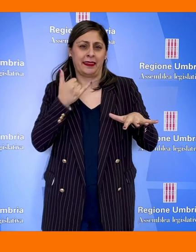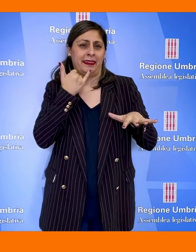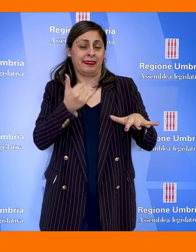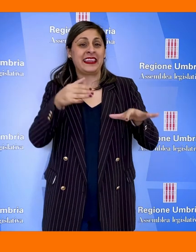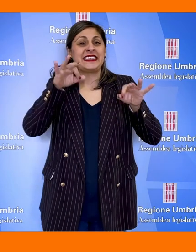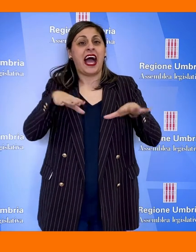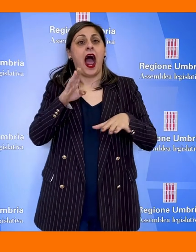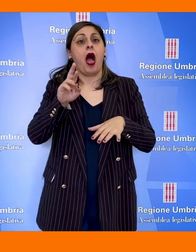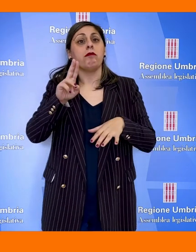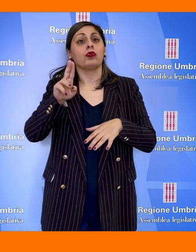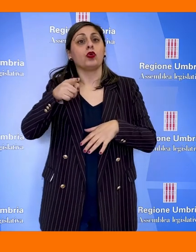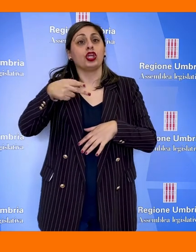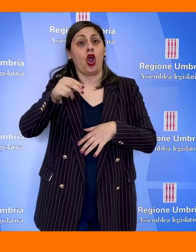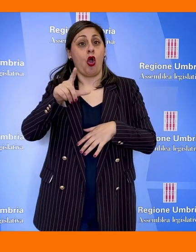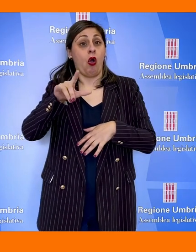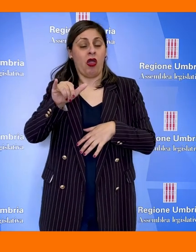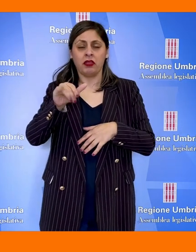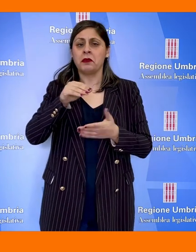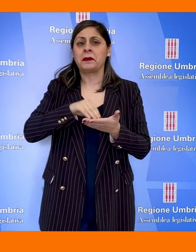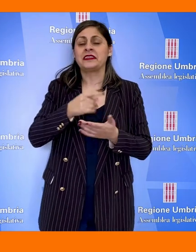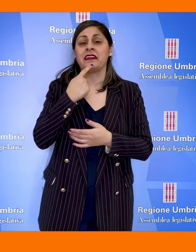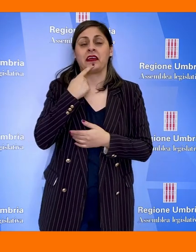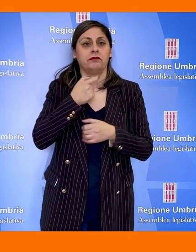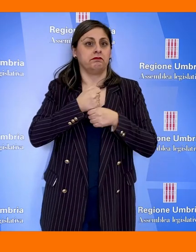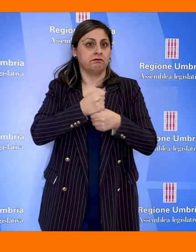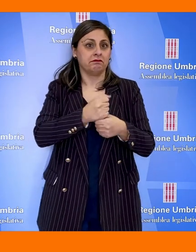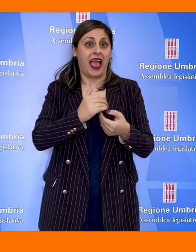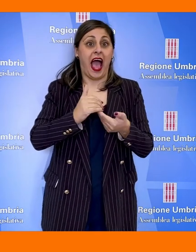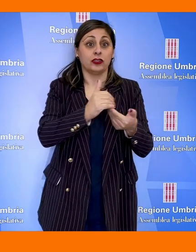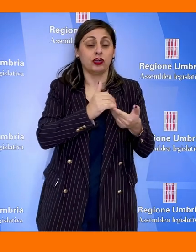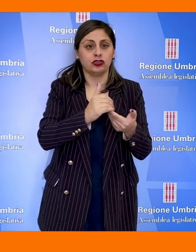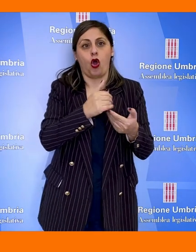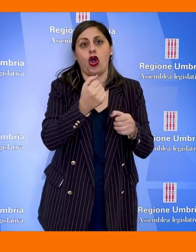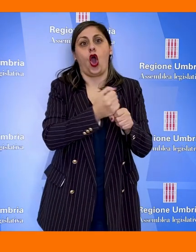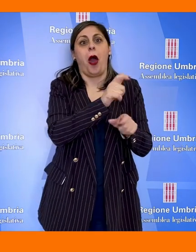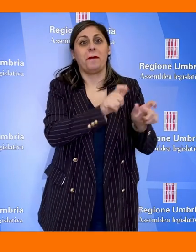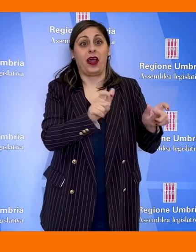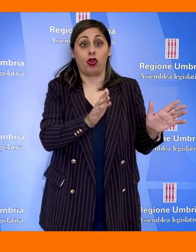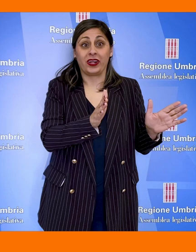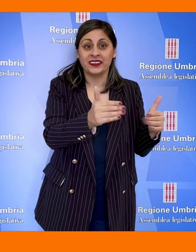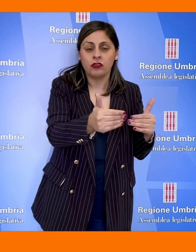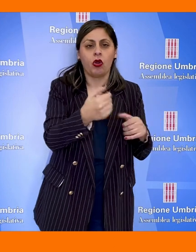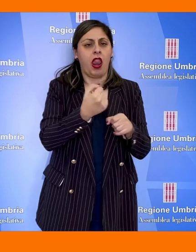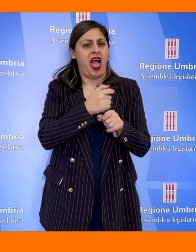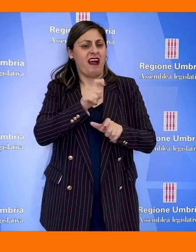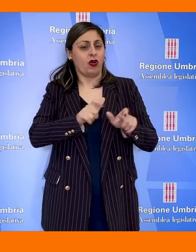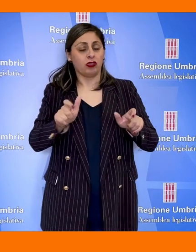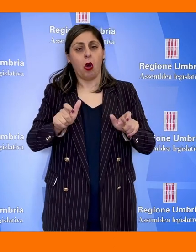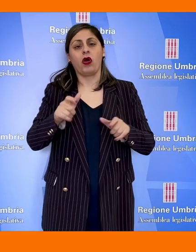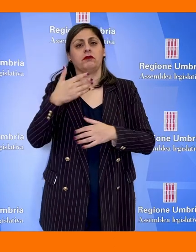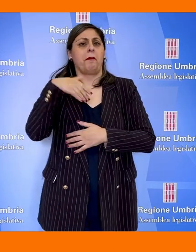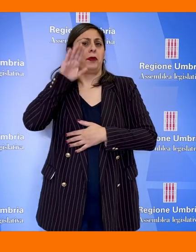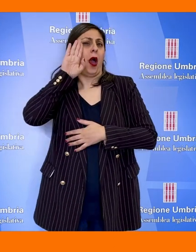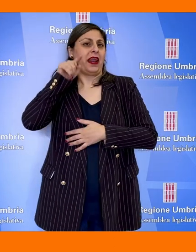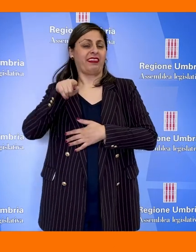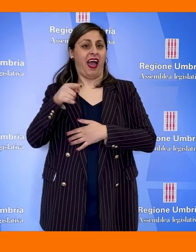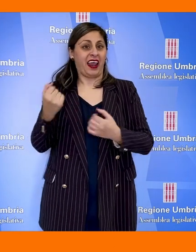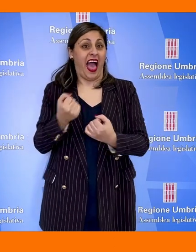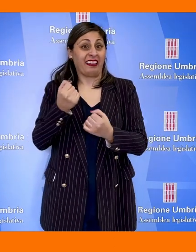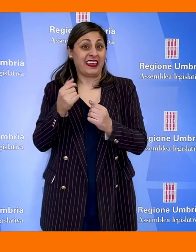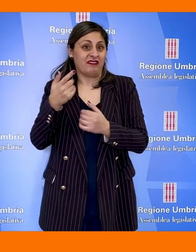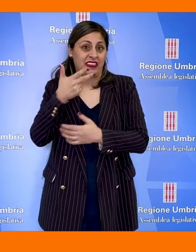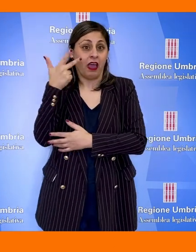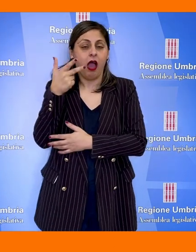in presenza alla Sala Brugnoli hanno preso parte alla riunione rappresentanti di associazioni di operatori del settore, lavoratori, titolari di